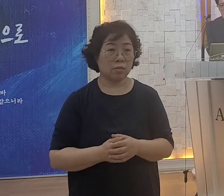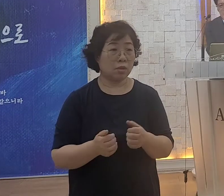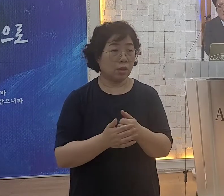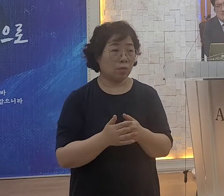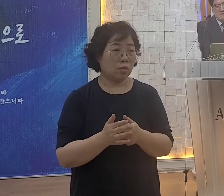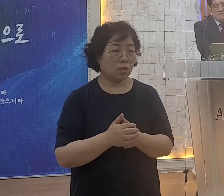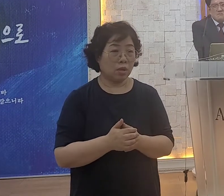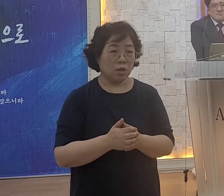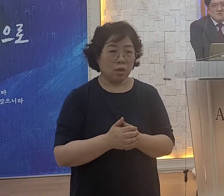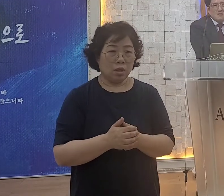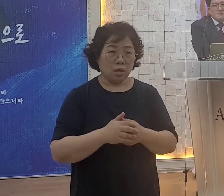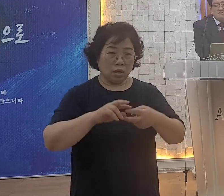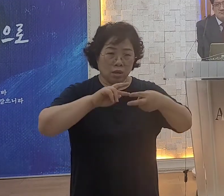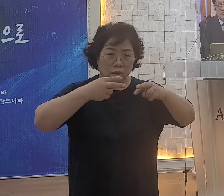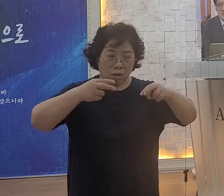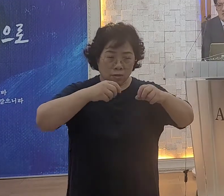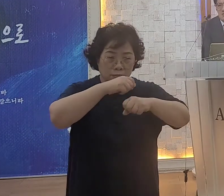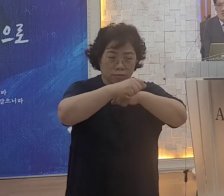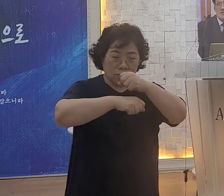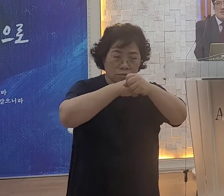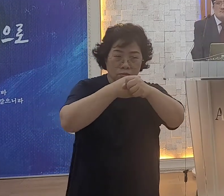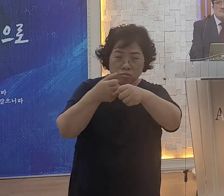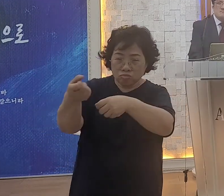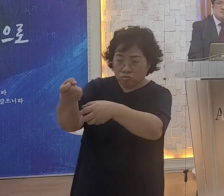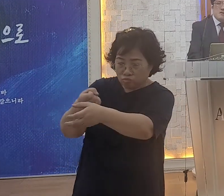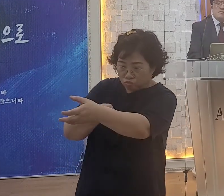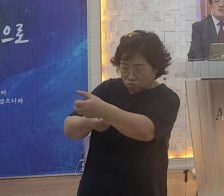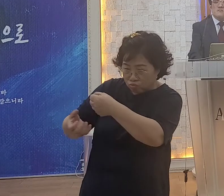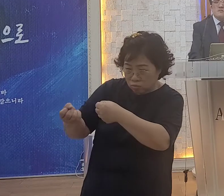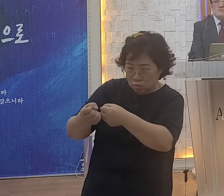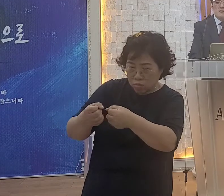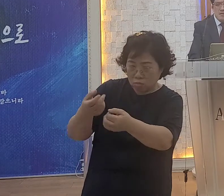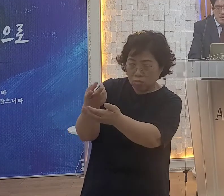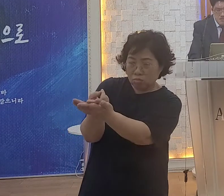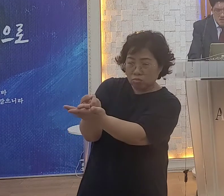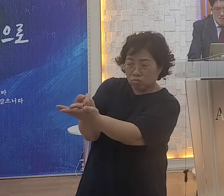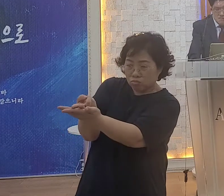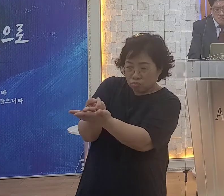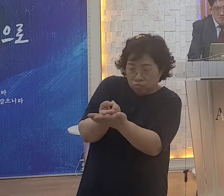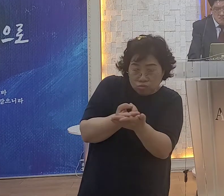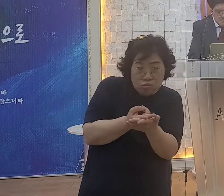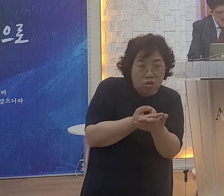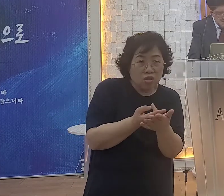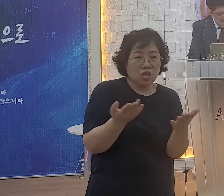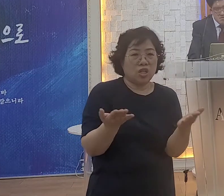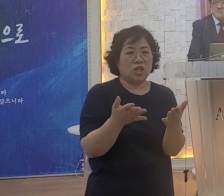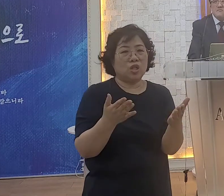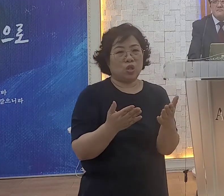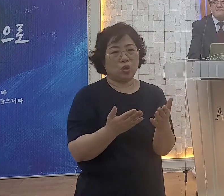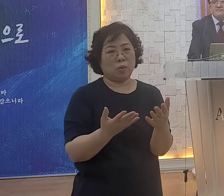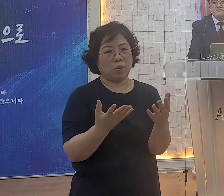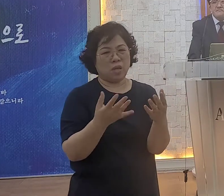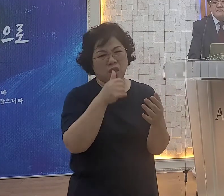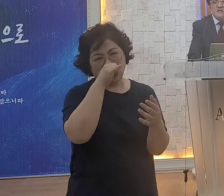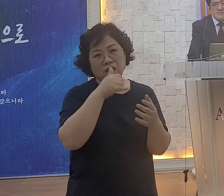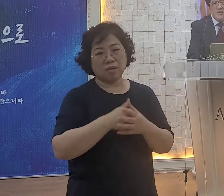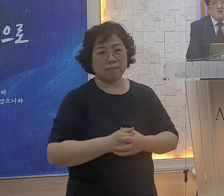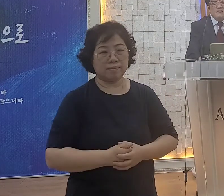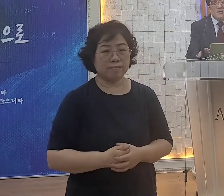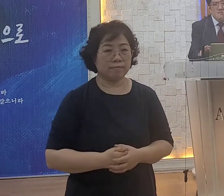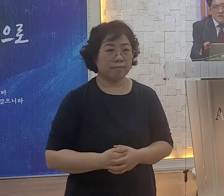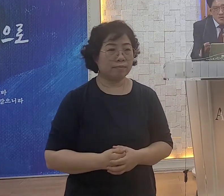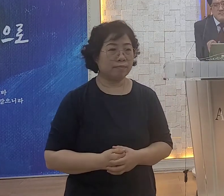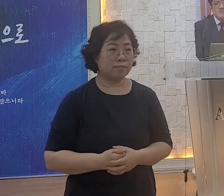사람은 끈으로 이렇게 죽은 시체가 끌려 나오고 참 이런 안타까운 일도 있습니다.